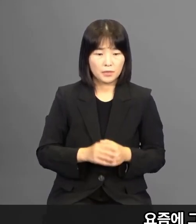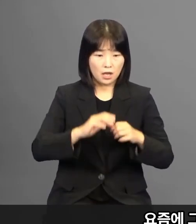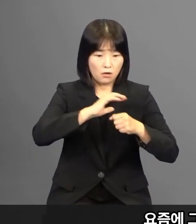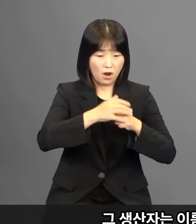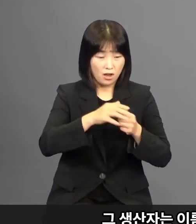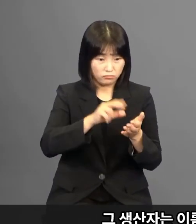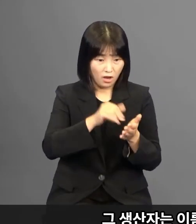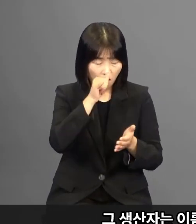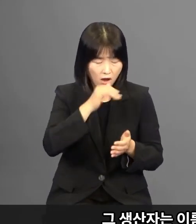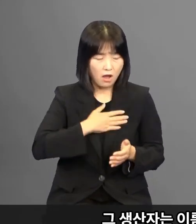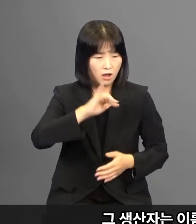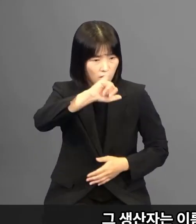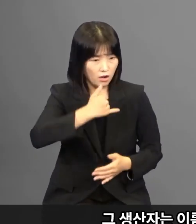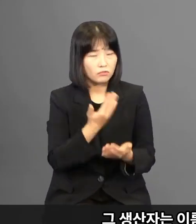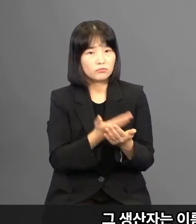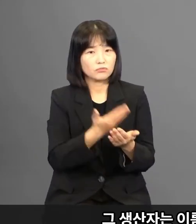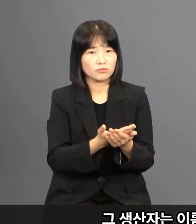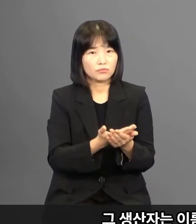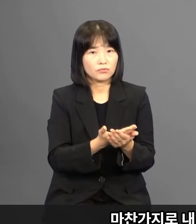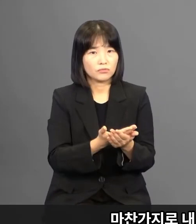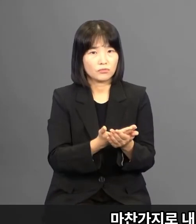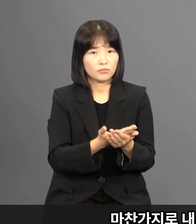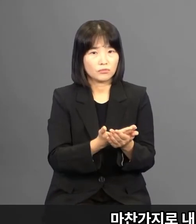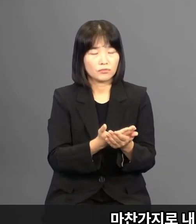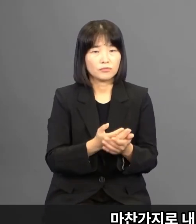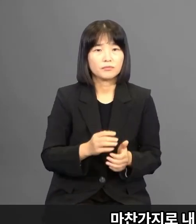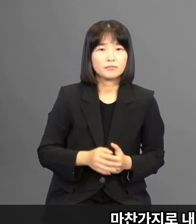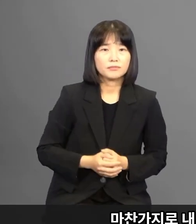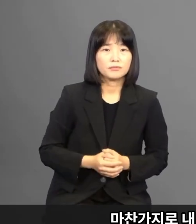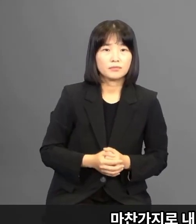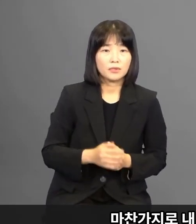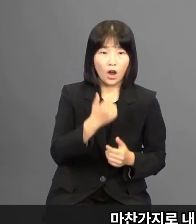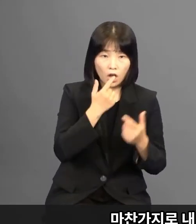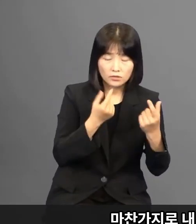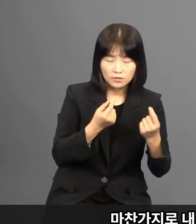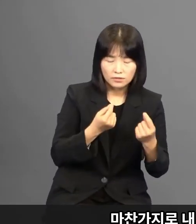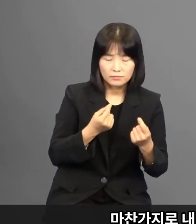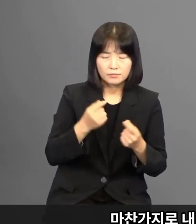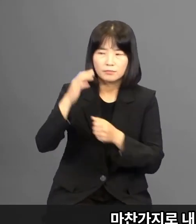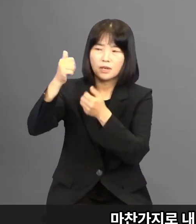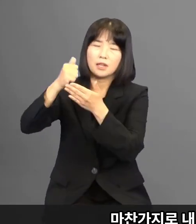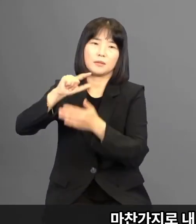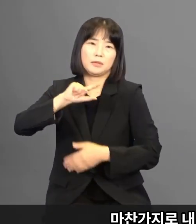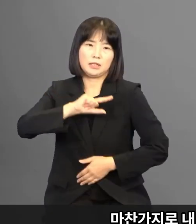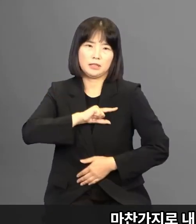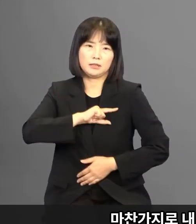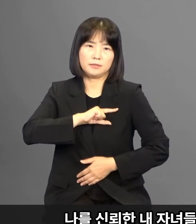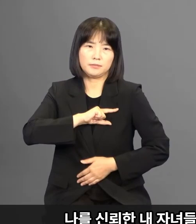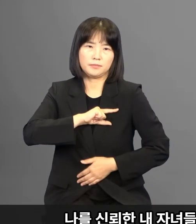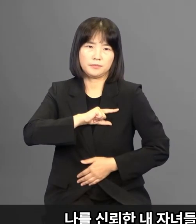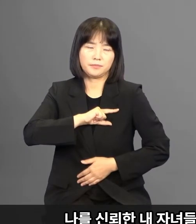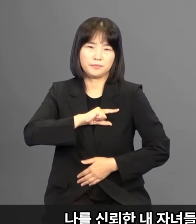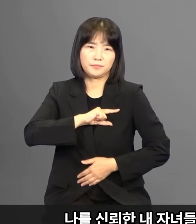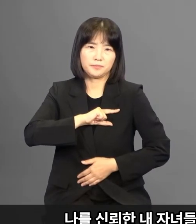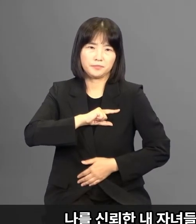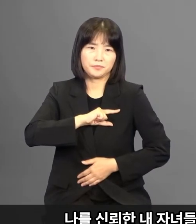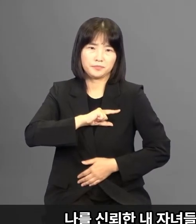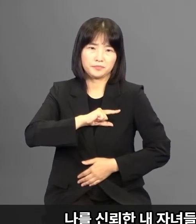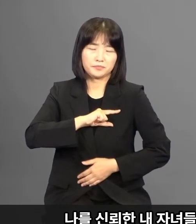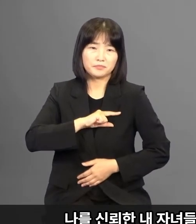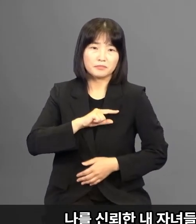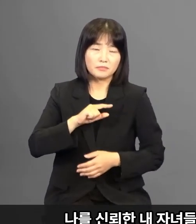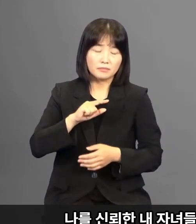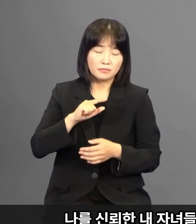않습니까? 그 생산자는 이름을 걸고 그렇게 하는 거예요. 마찬가지로 내 이름을 걸고 나를 따라오고 나를 신뢰한